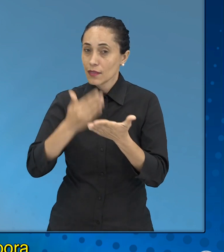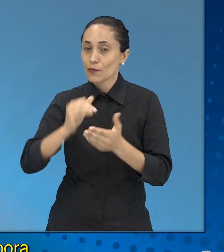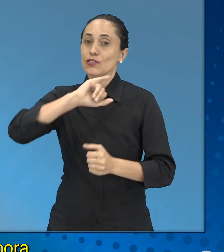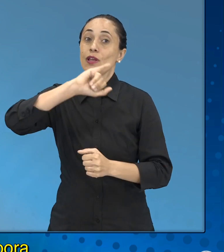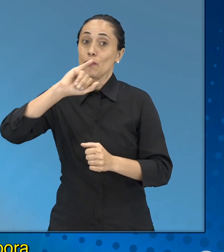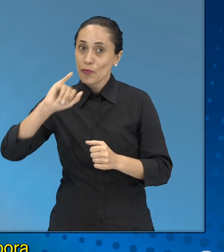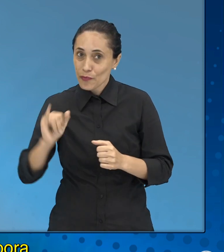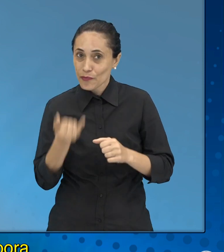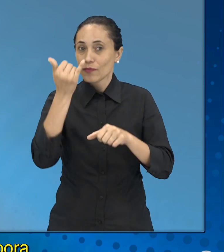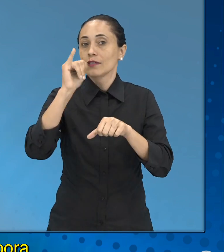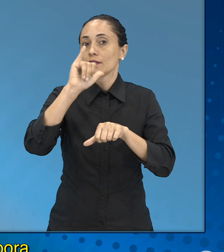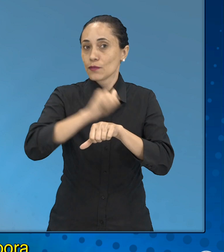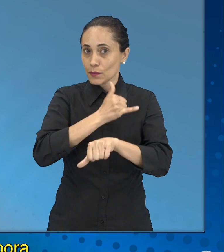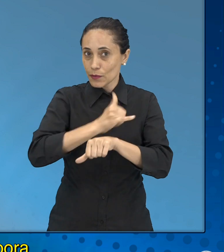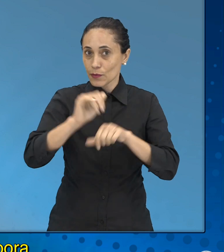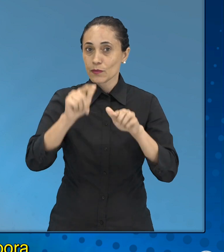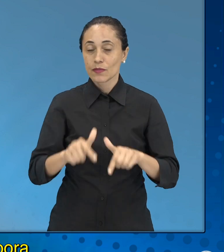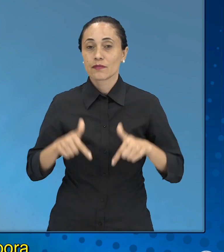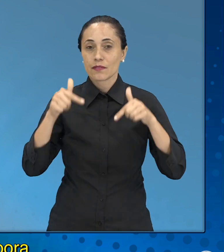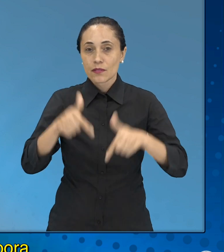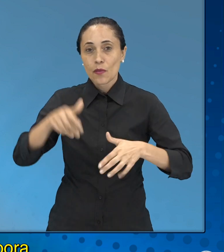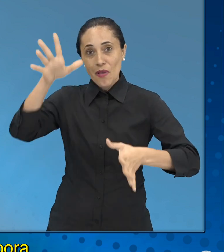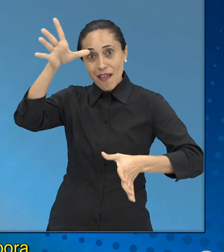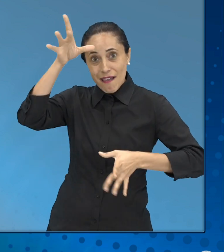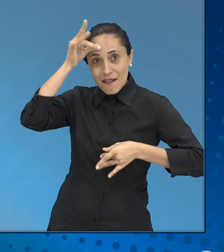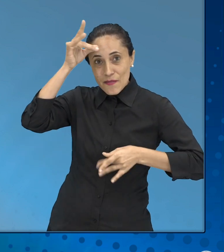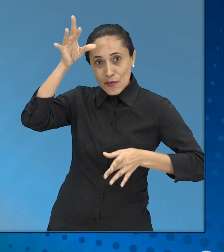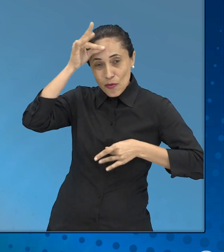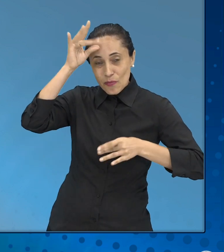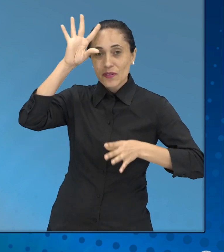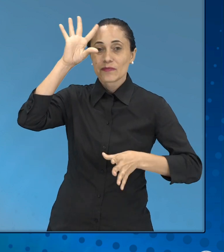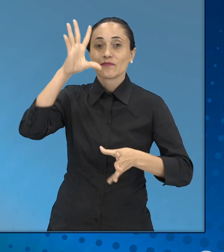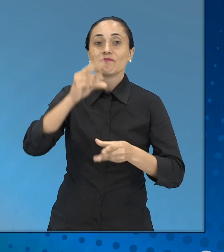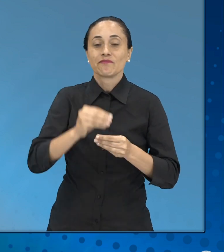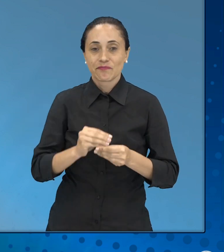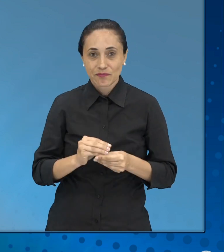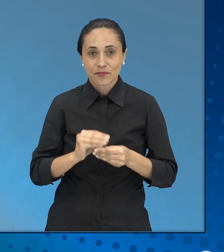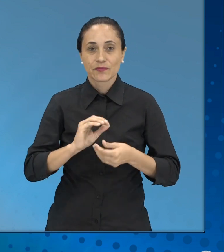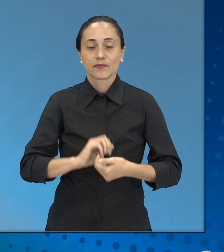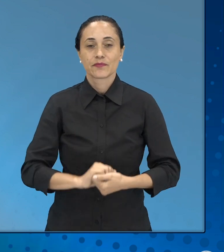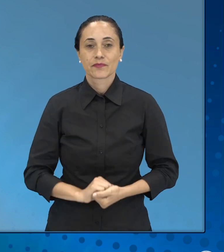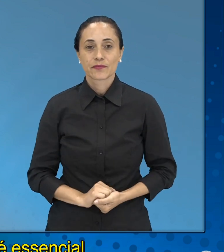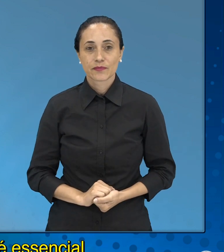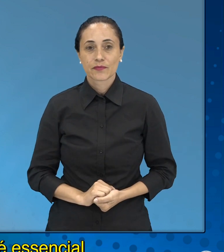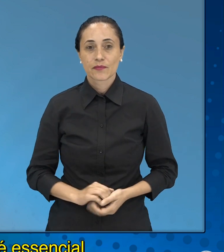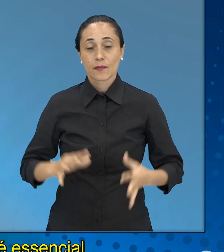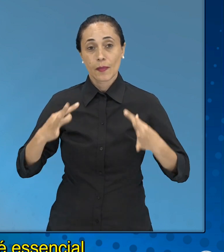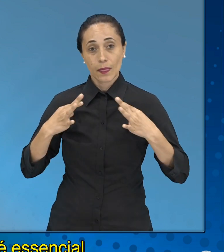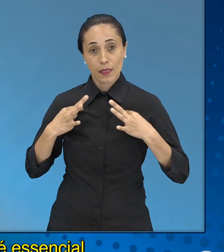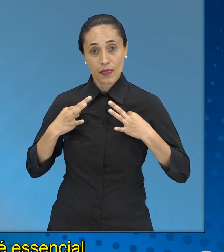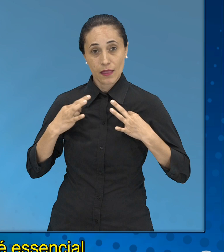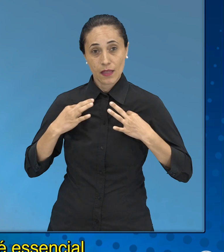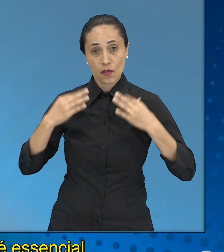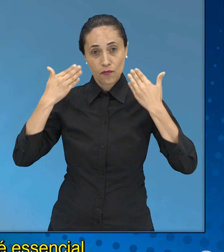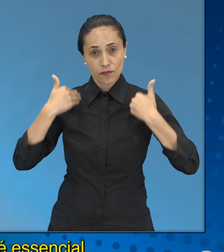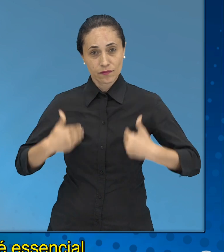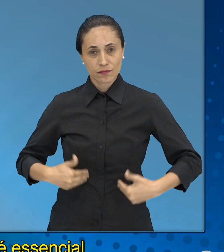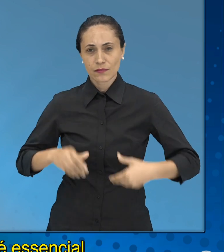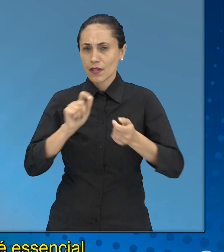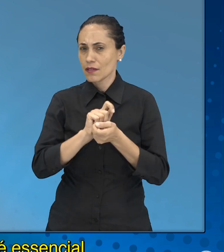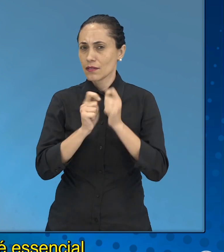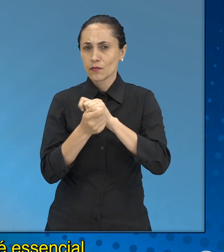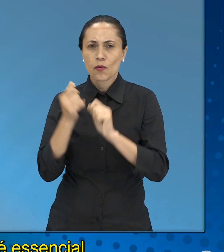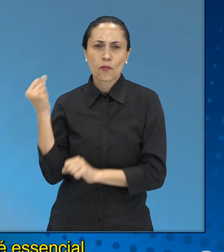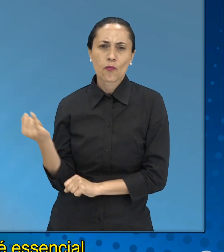intérprete incorpora e se utiliza desse recurso também durante sua interpretação. A adaptação de figurino